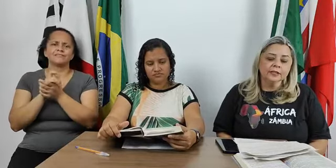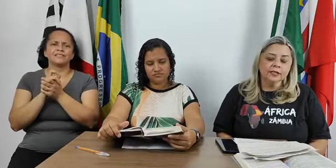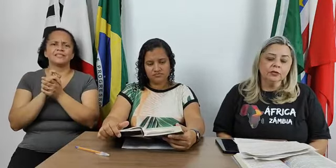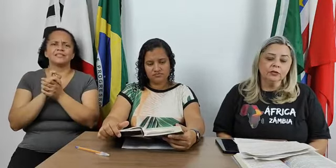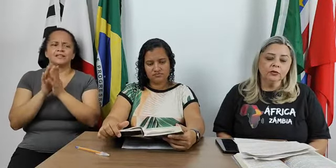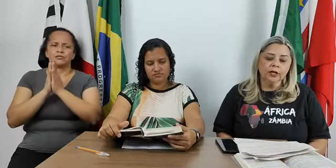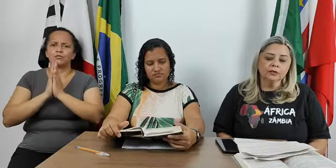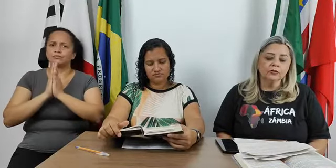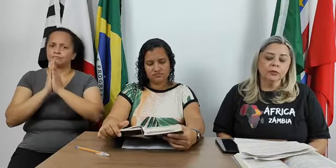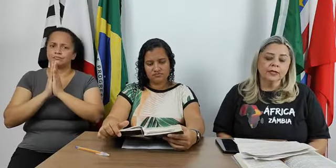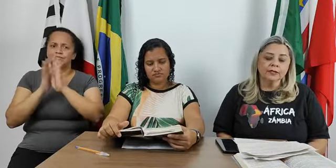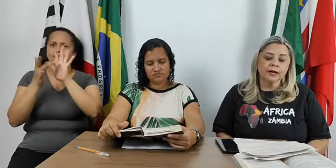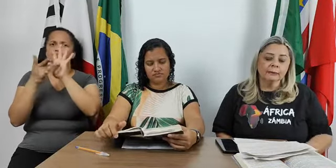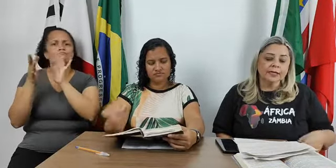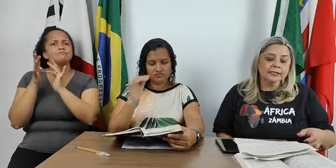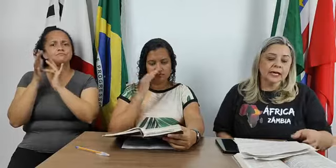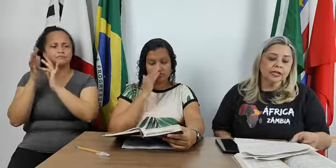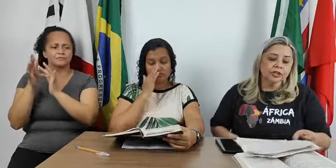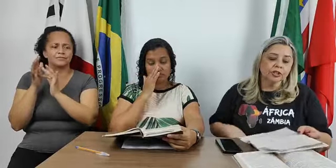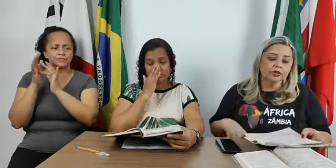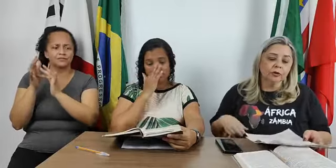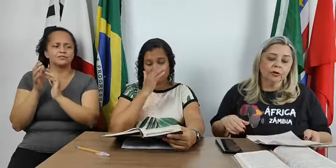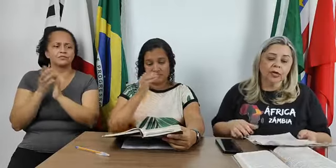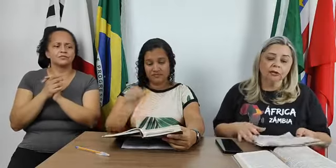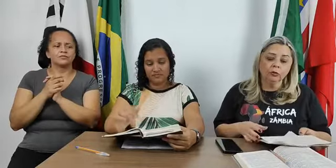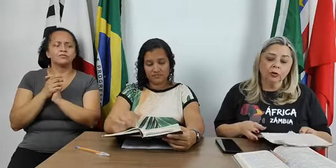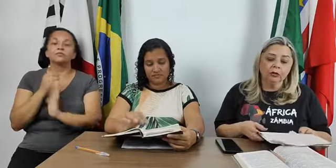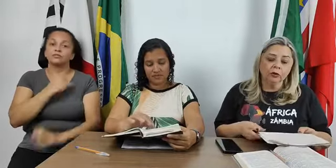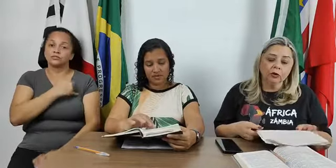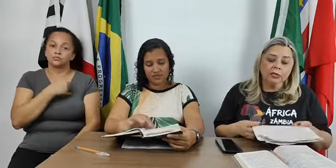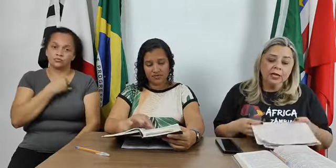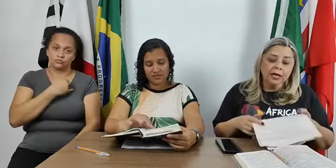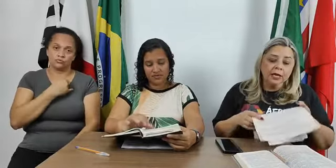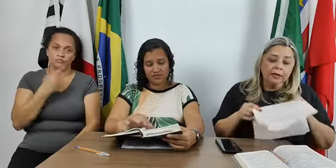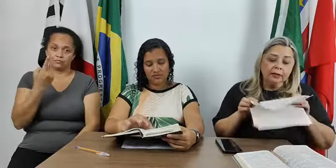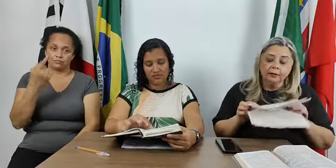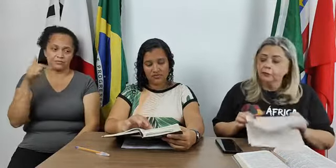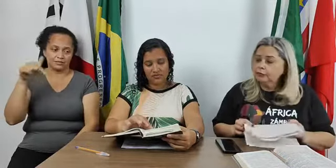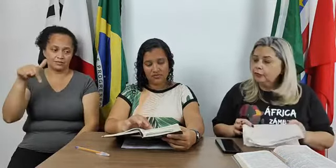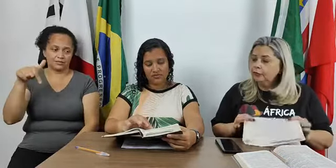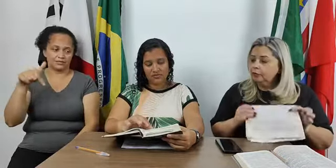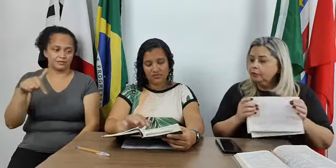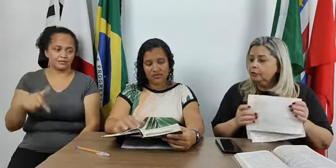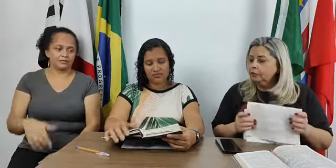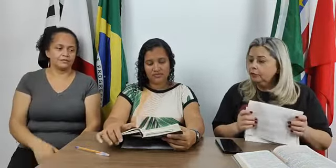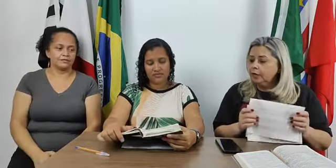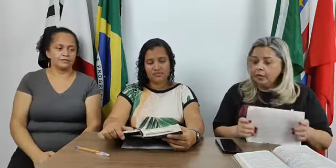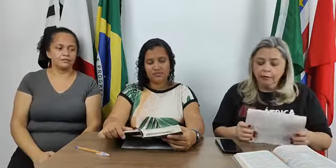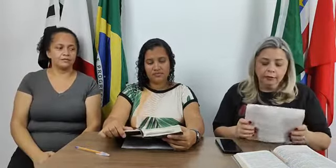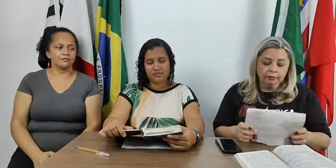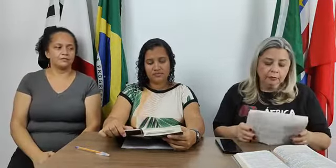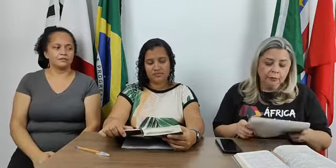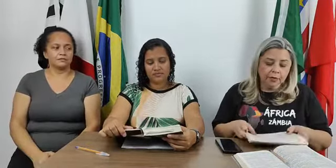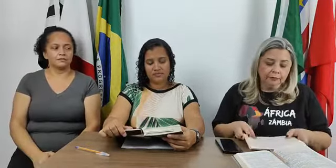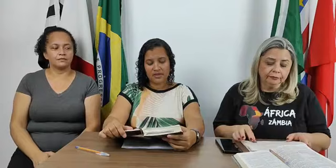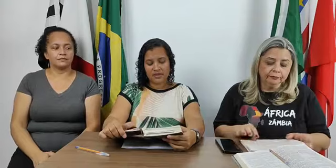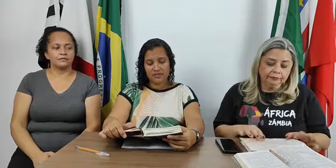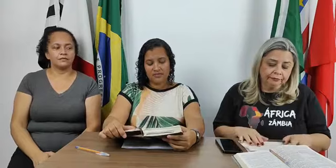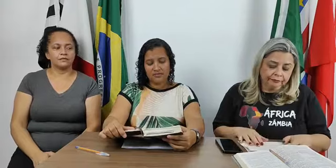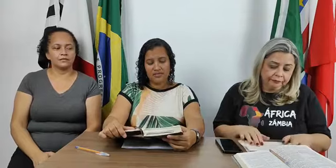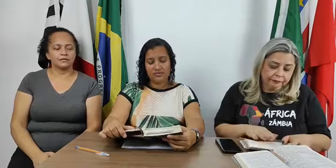esse versículo, né? Sobre essa passagem que João relatou para nós. Falta ainda mais uns 4. Então vamos